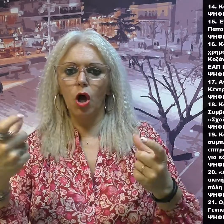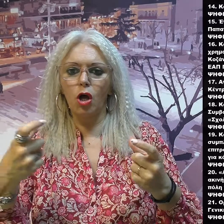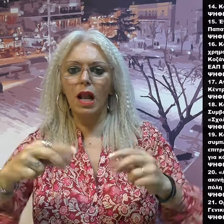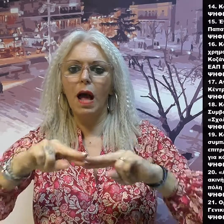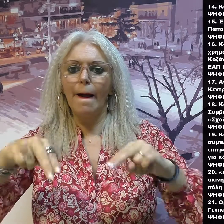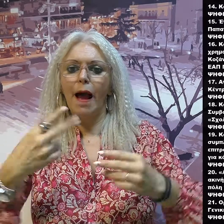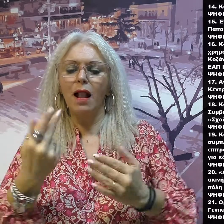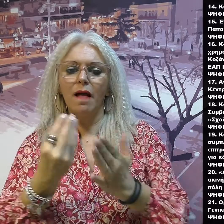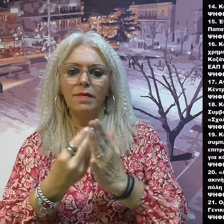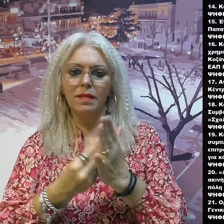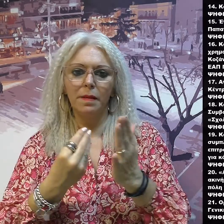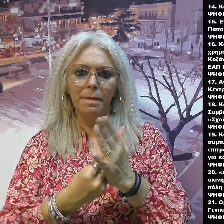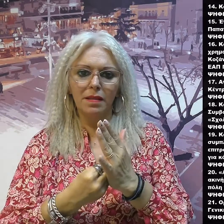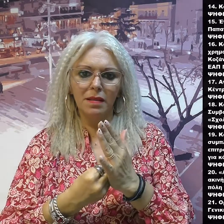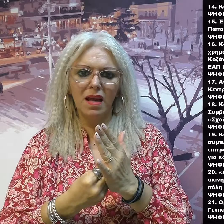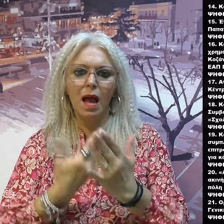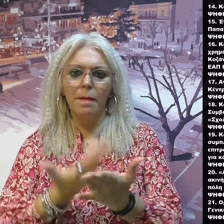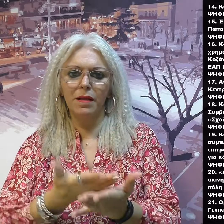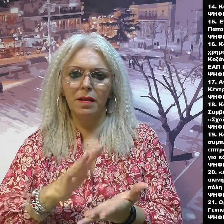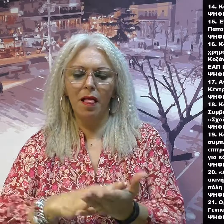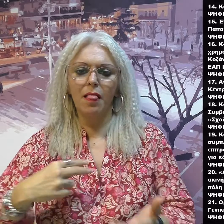299.410,21 ευρώ και συμπληρωματικής δόσης ποσού